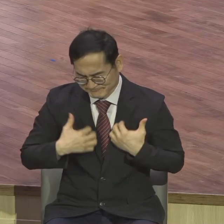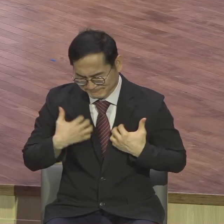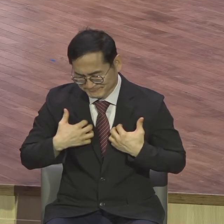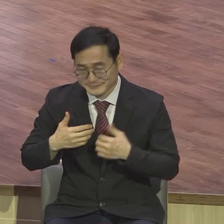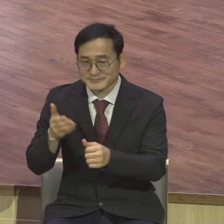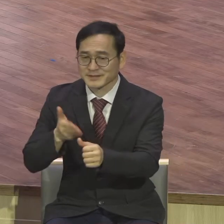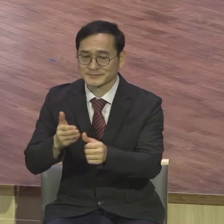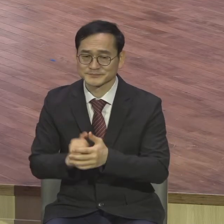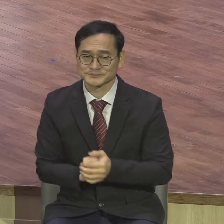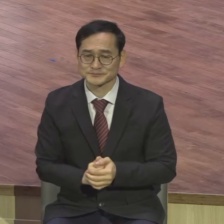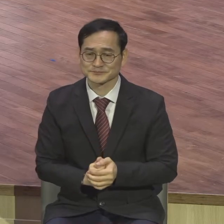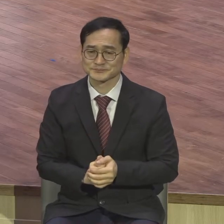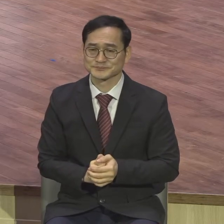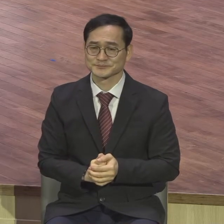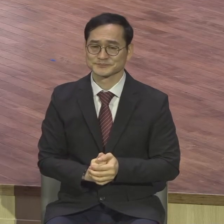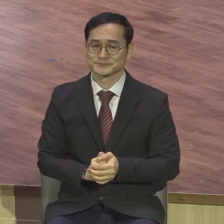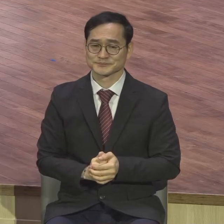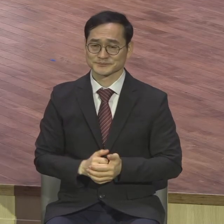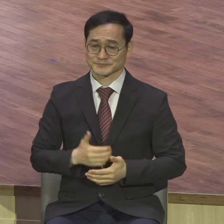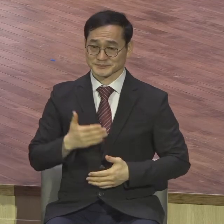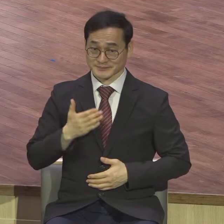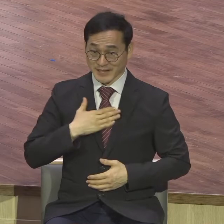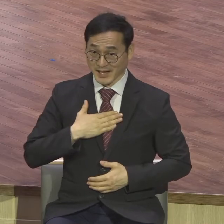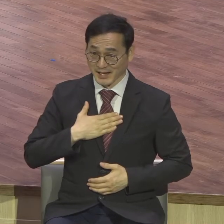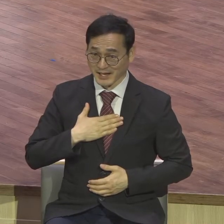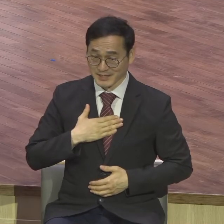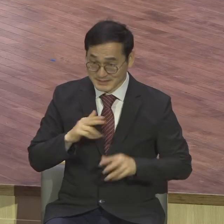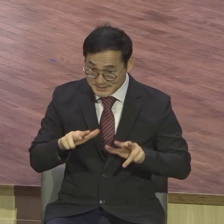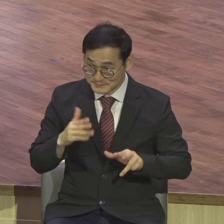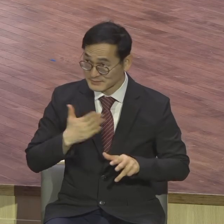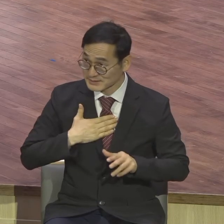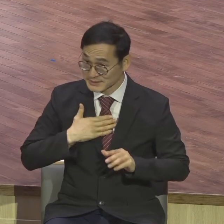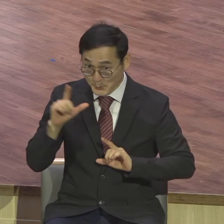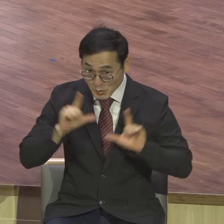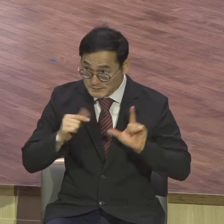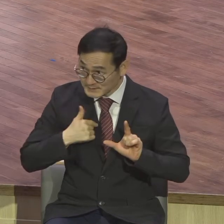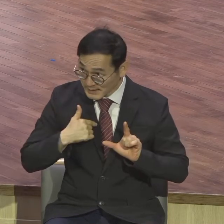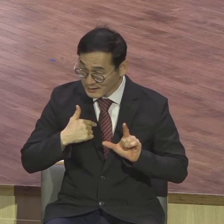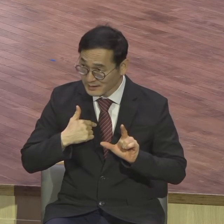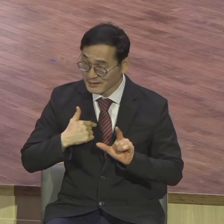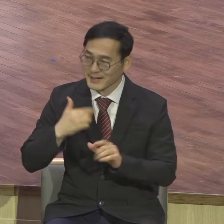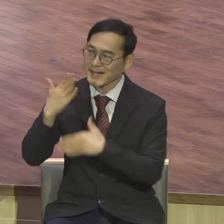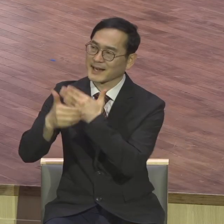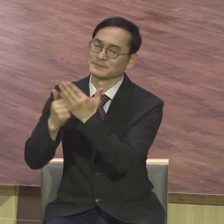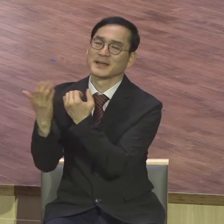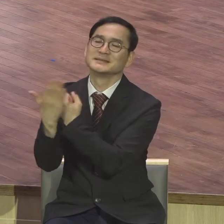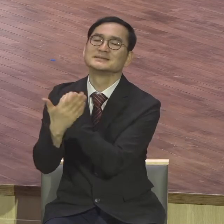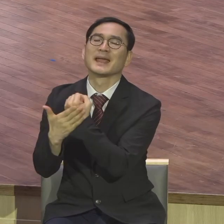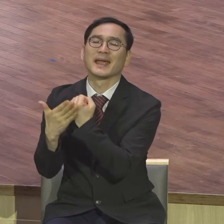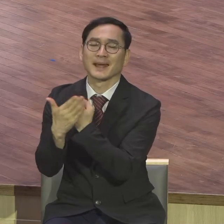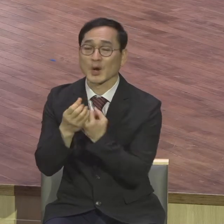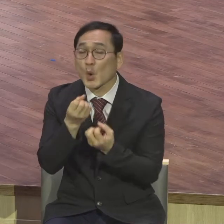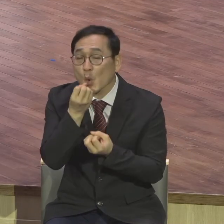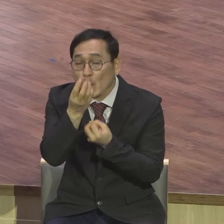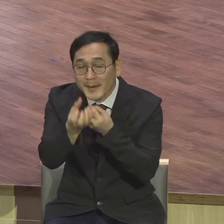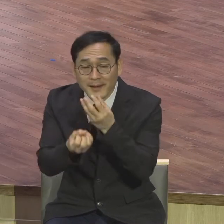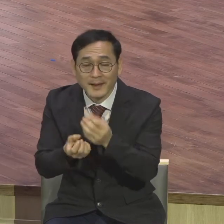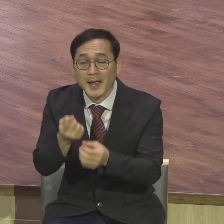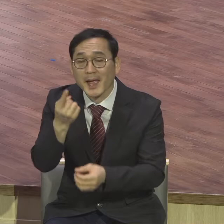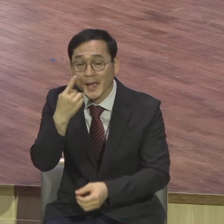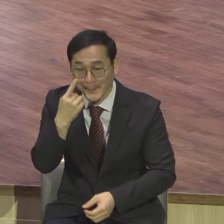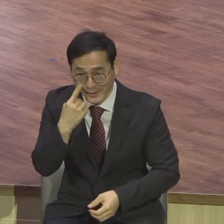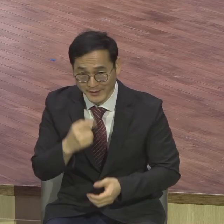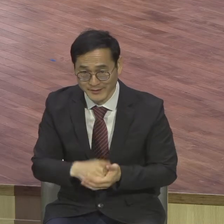나된 것은 하나님의 은혜라구나, 은혜구나. 이거 묵상하세요. 그러면 그 속에 놀랍고